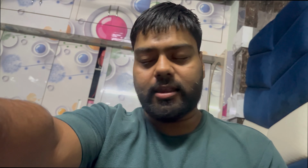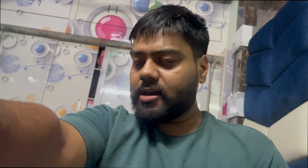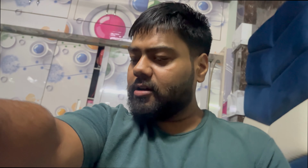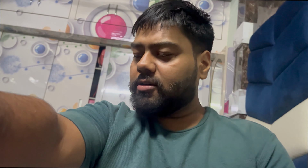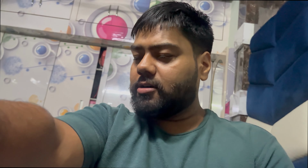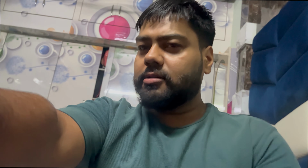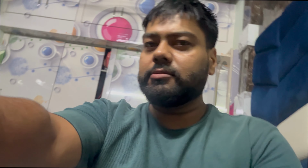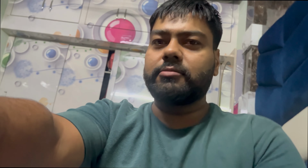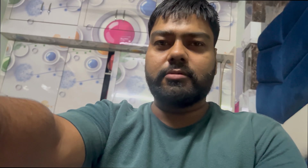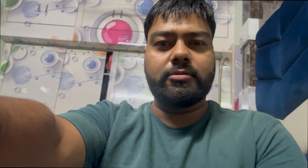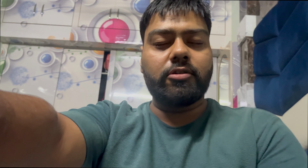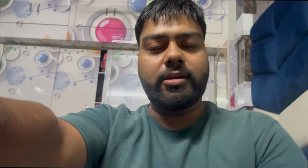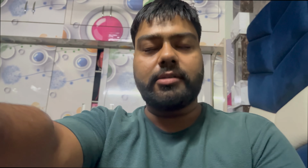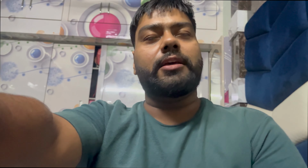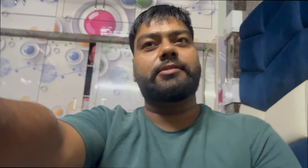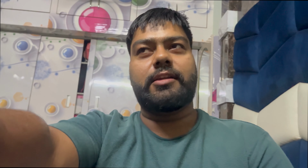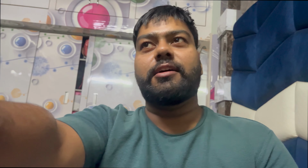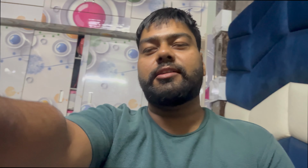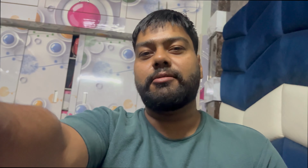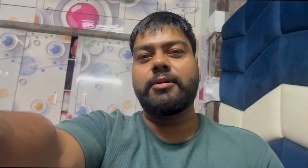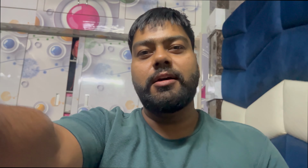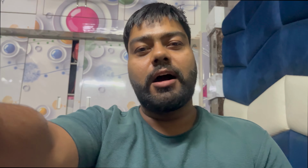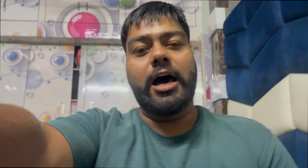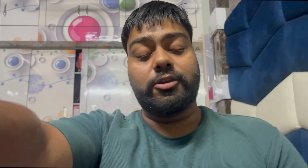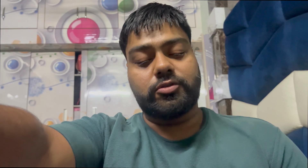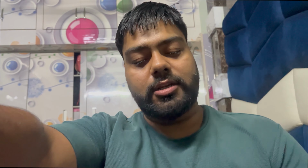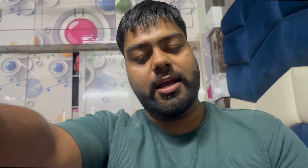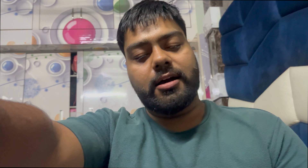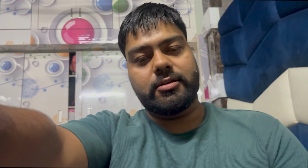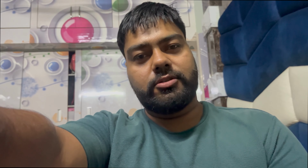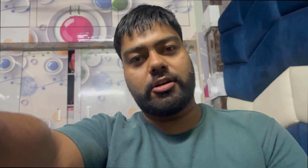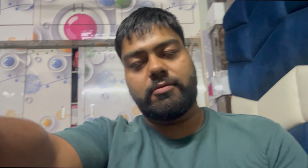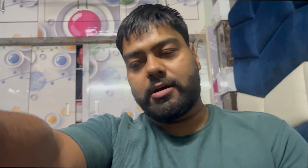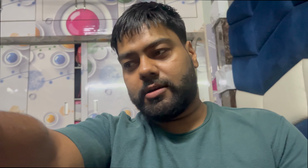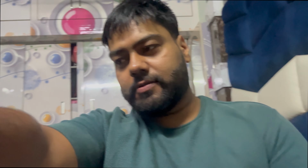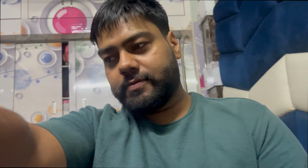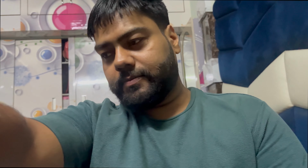हैं और थोड़ी एक्सरसाइज कर आते हैं, अब आलस उतर जाएगा। चलो भाई